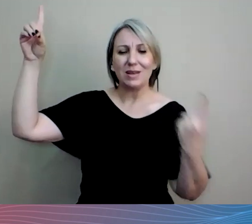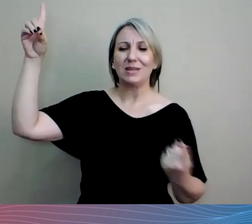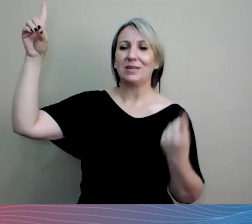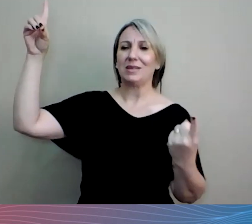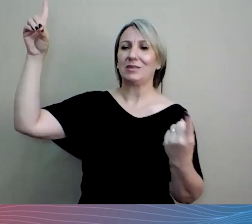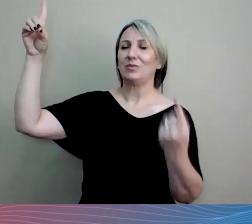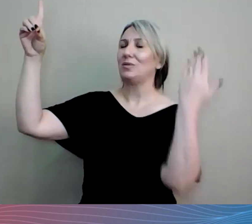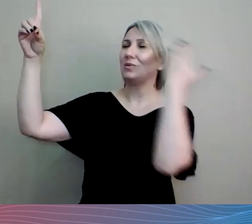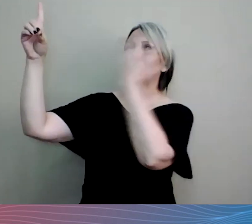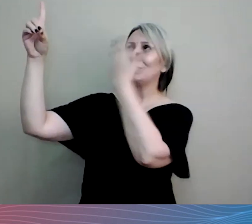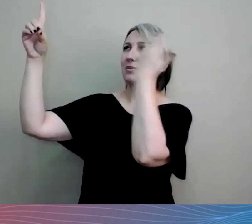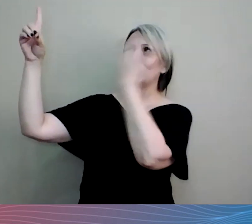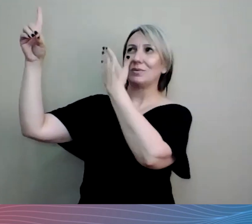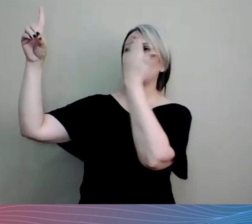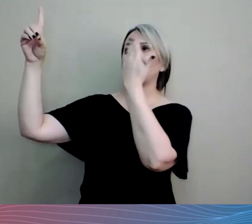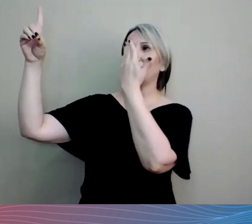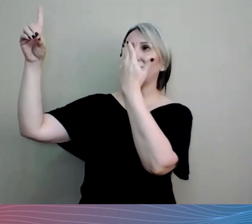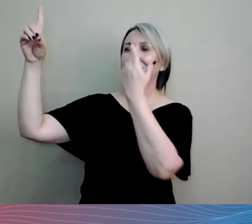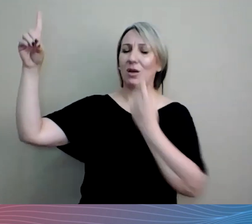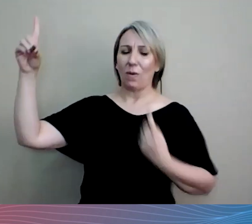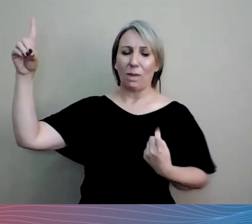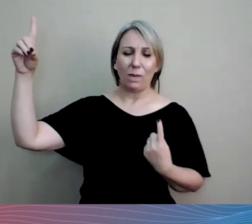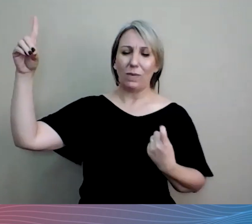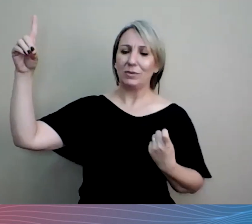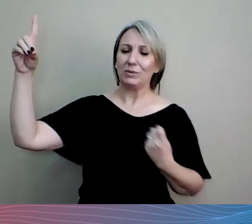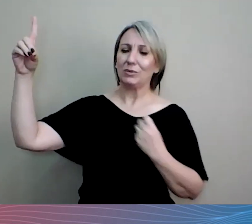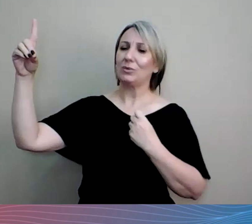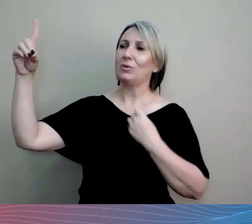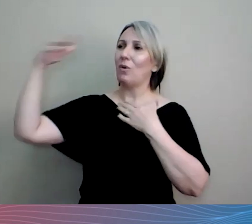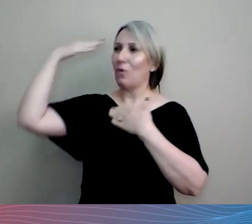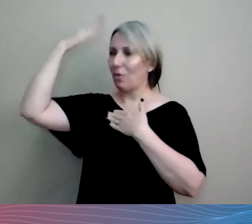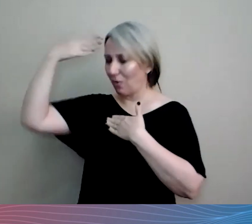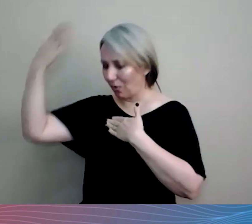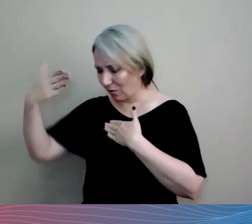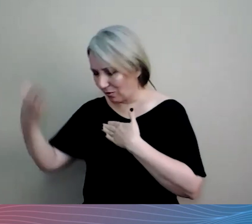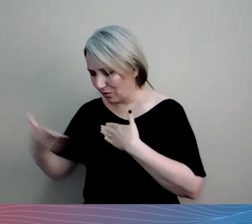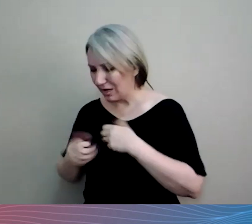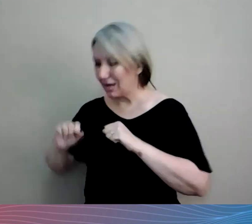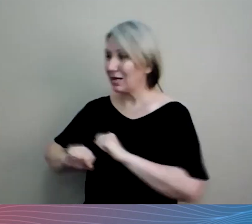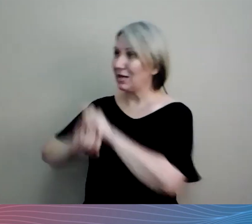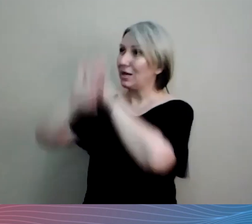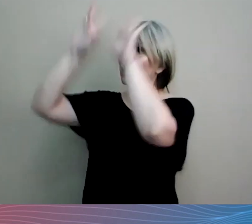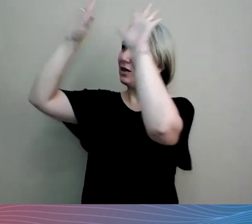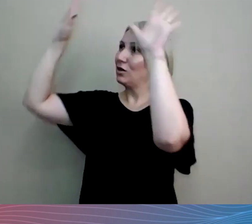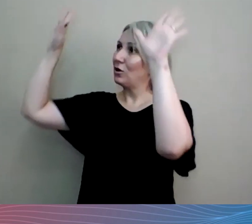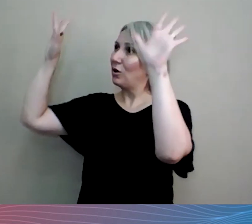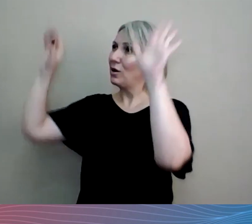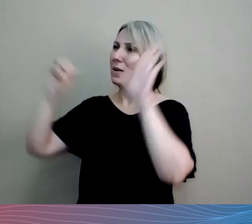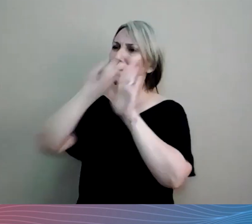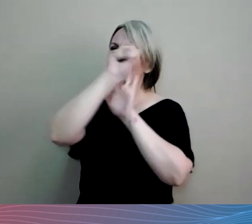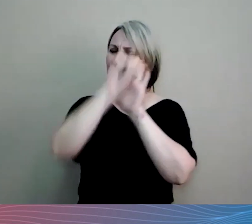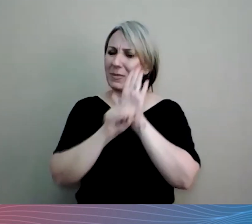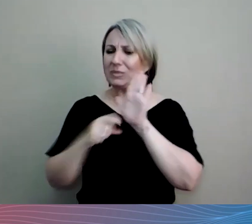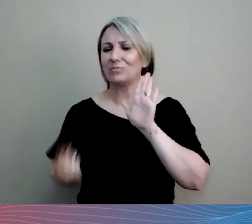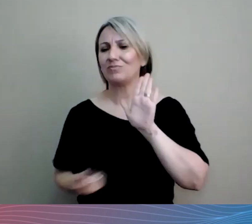único, honra e glória pelos séculos dos séculos. Amém.